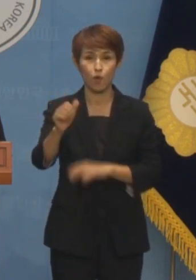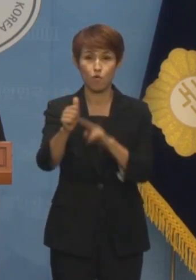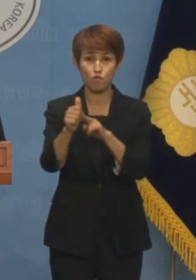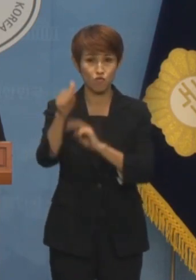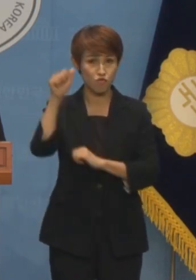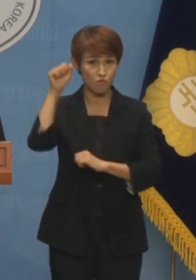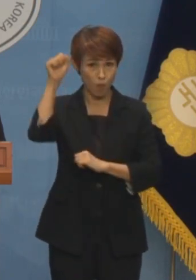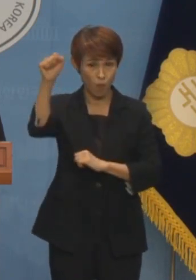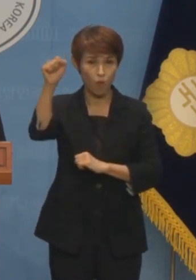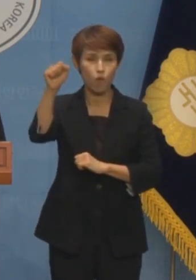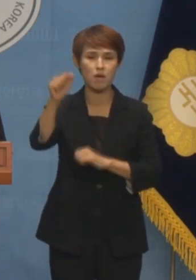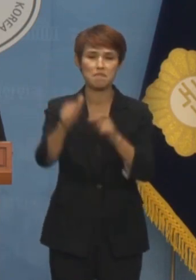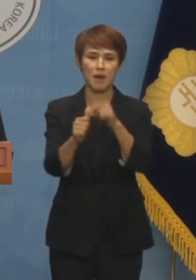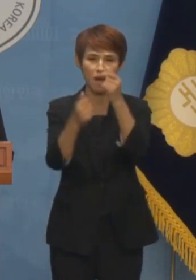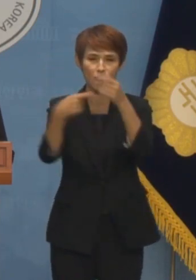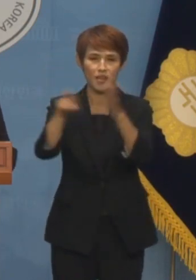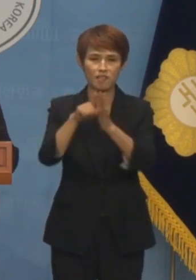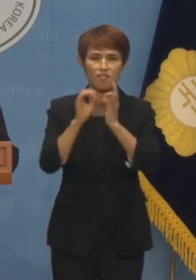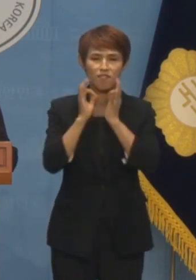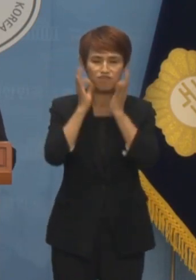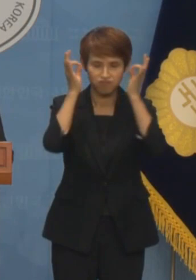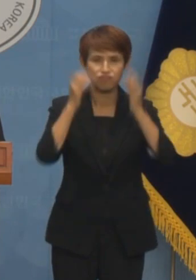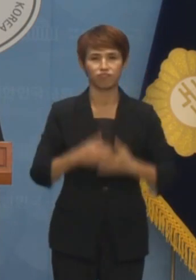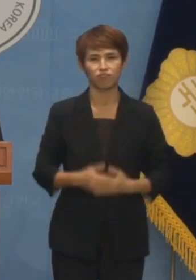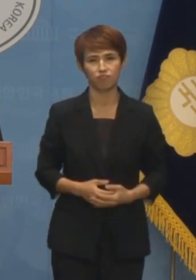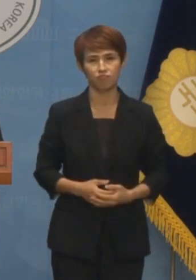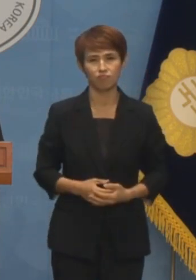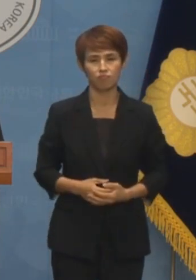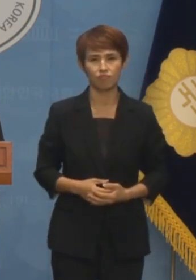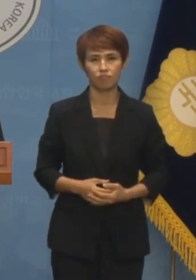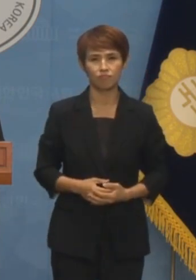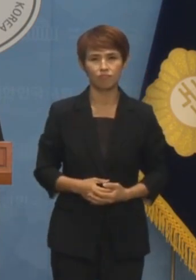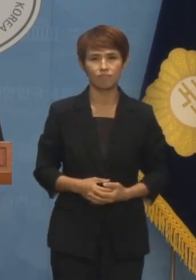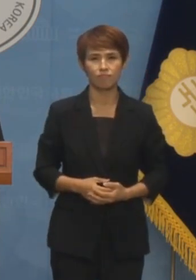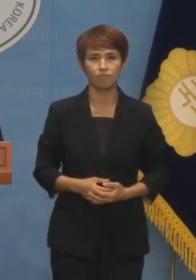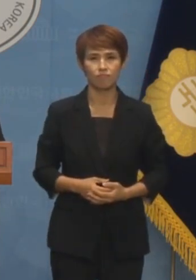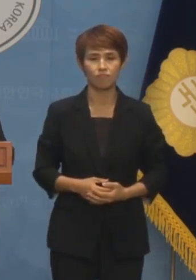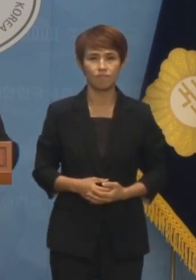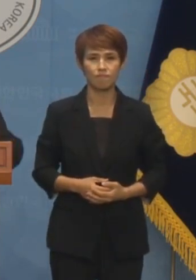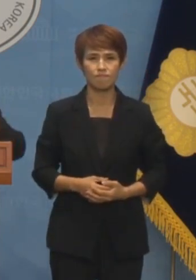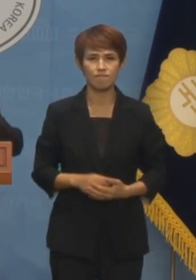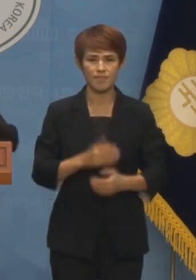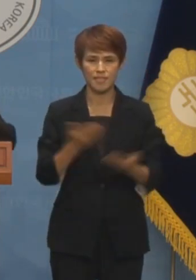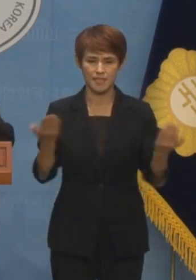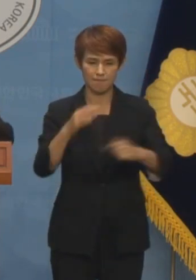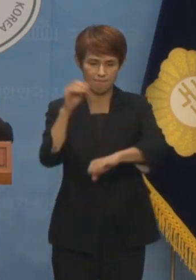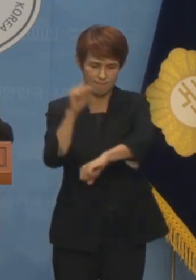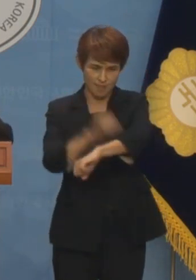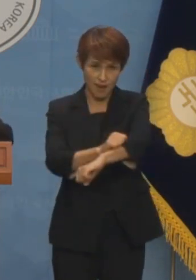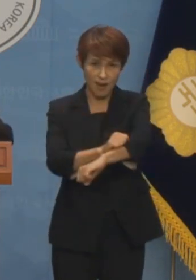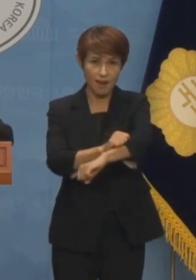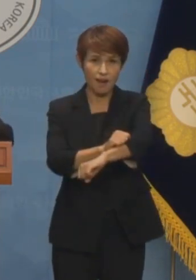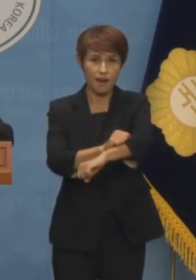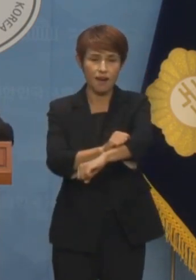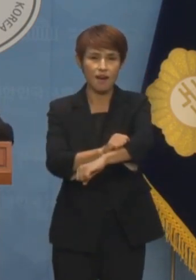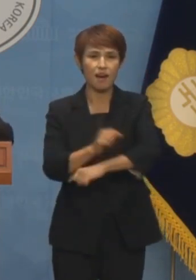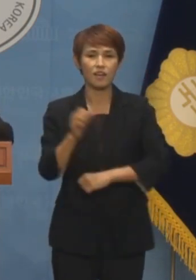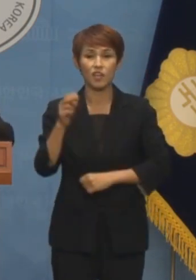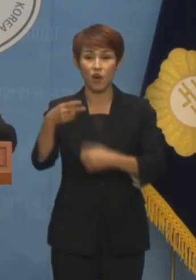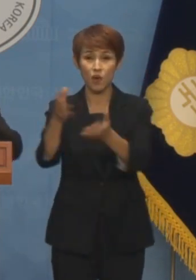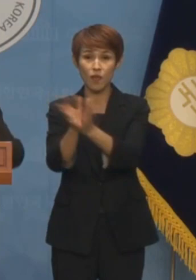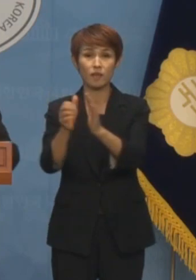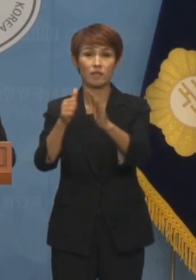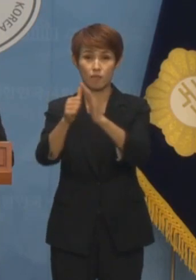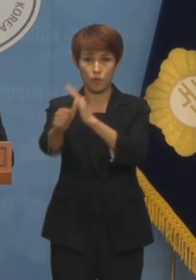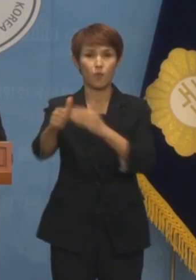당선을 위해 뛰겠습니다. 우리에게 제대로 일할 줄 아는 여당 대표가